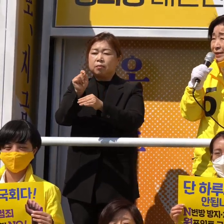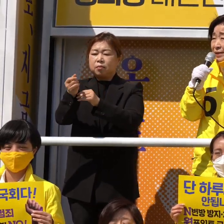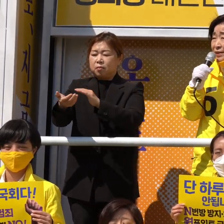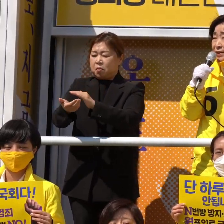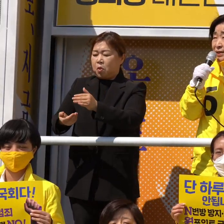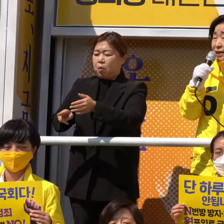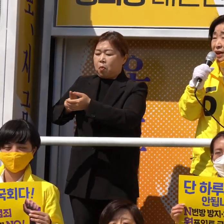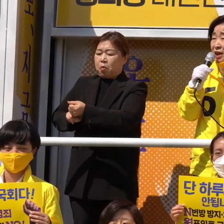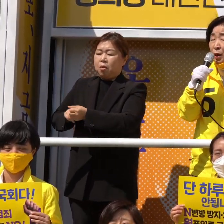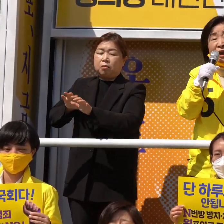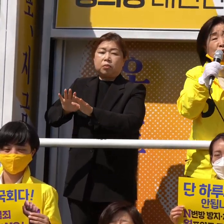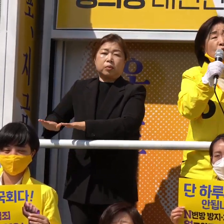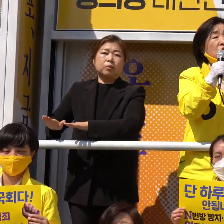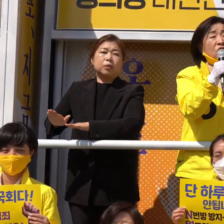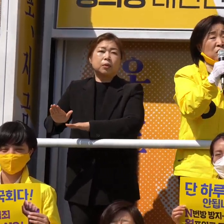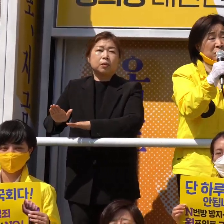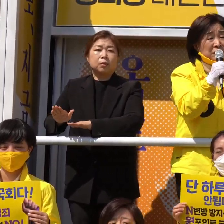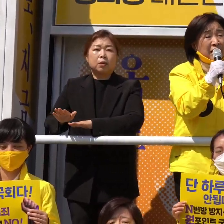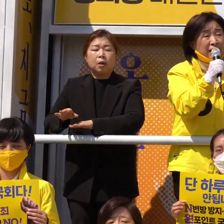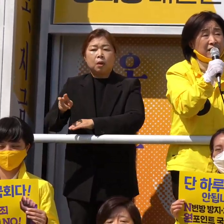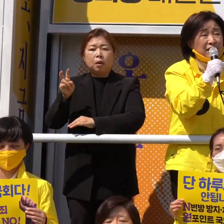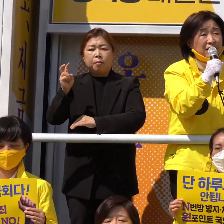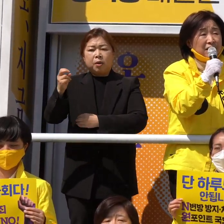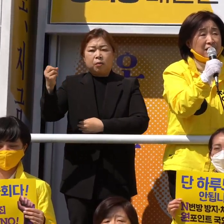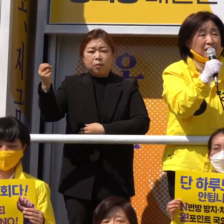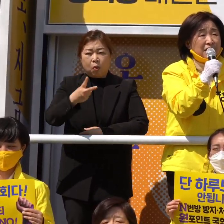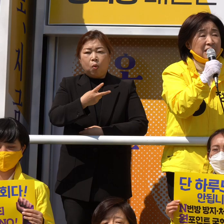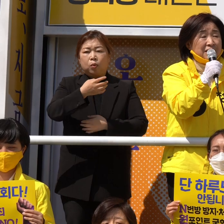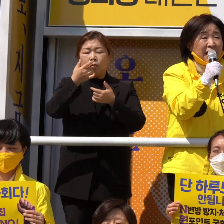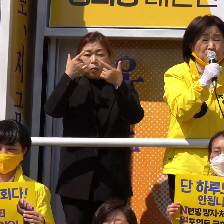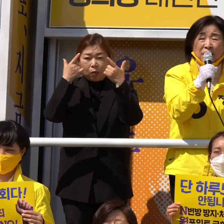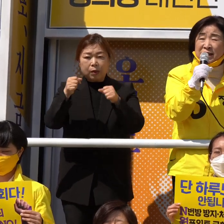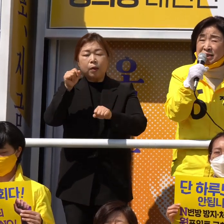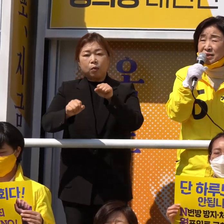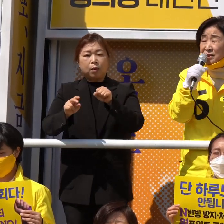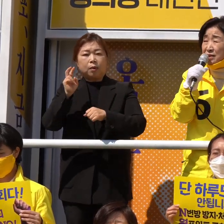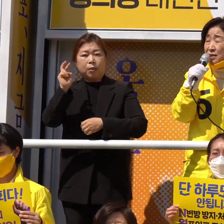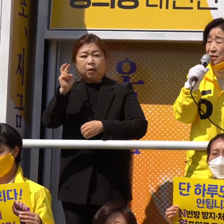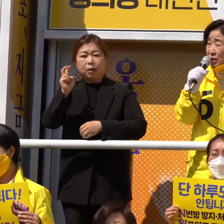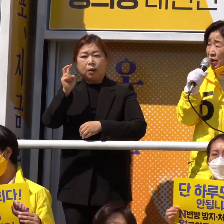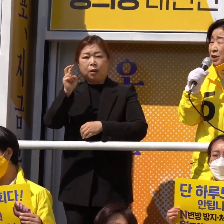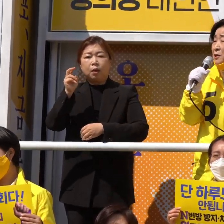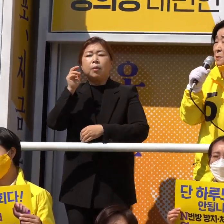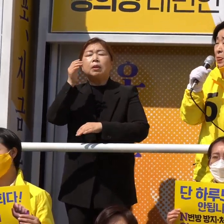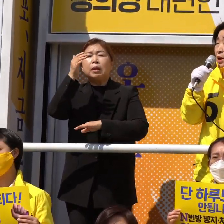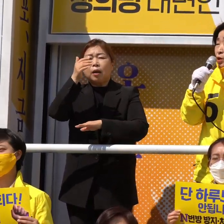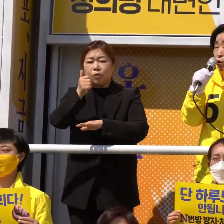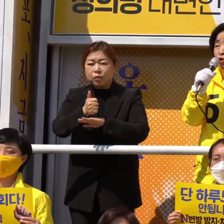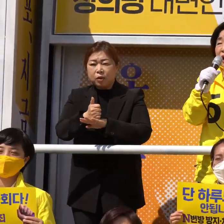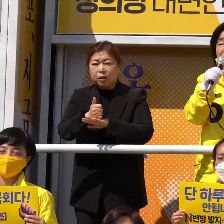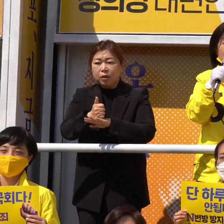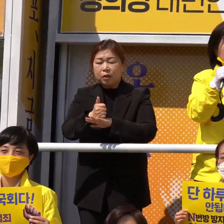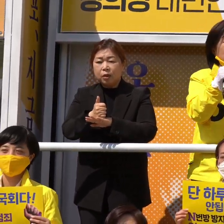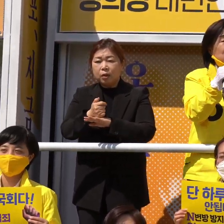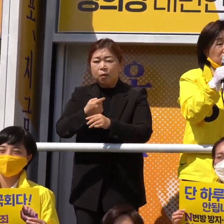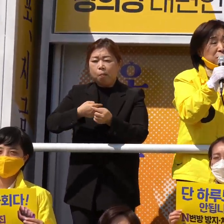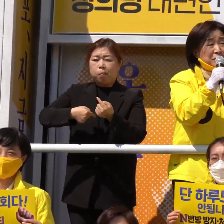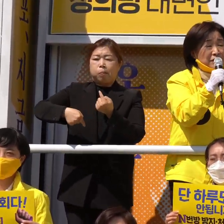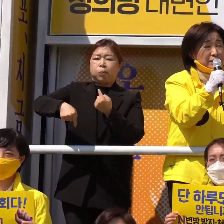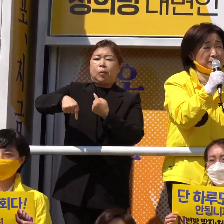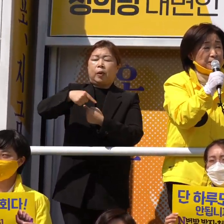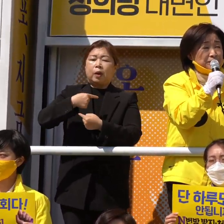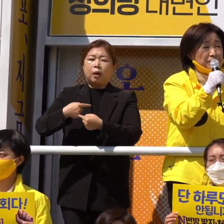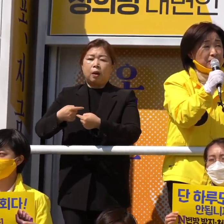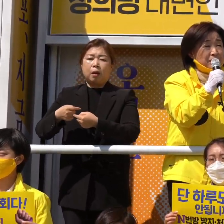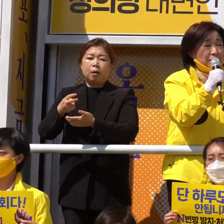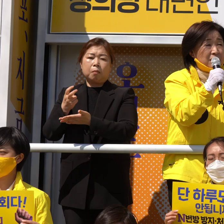버립니다. 이번에도 또 그럴 것입니다. 나중에는 늘 용두삼이